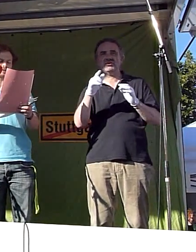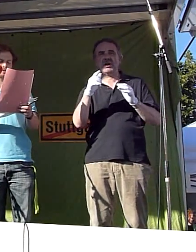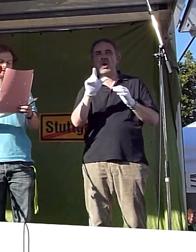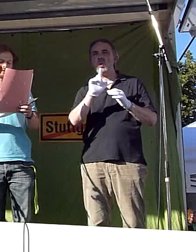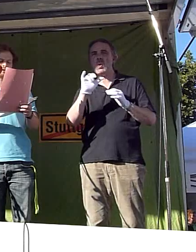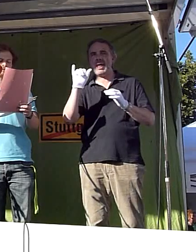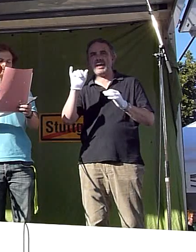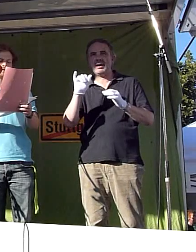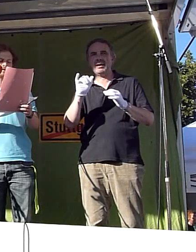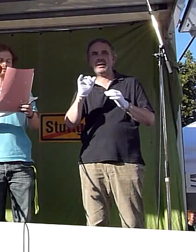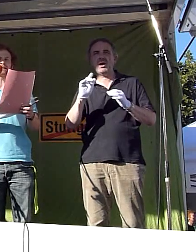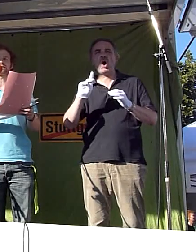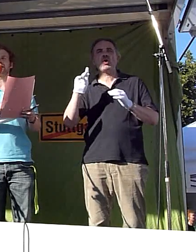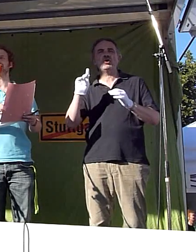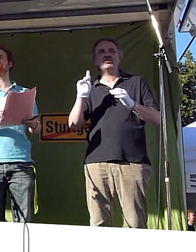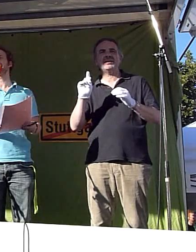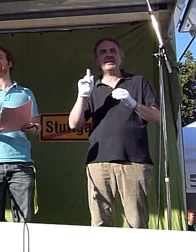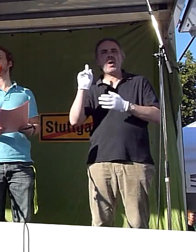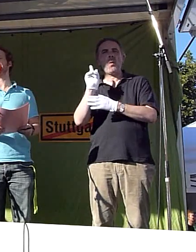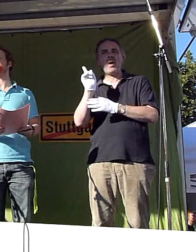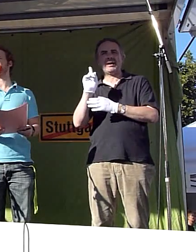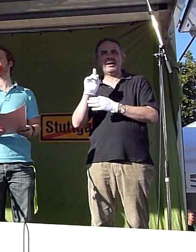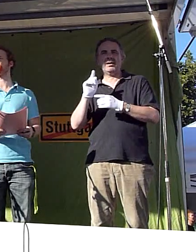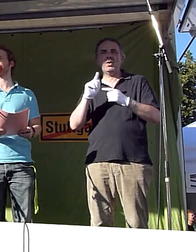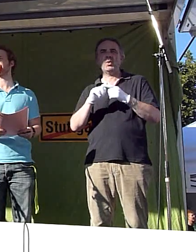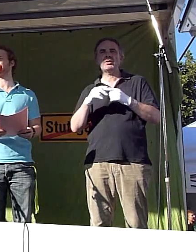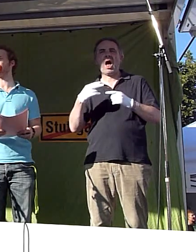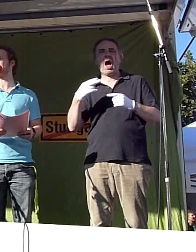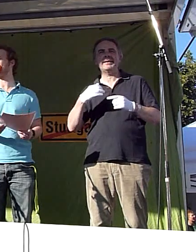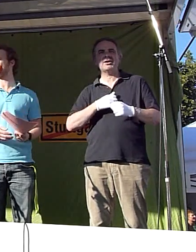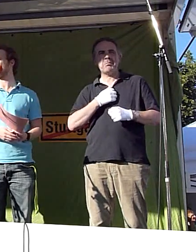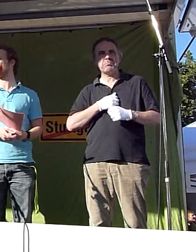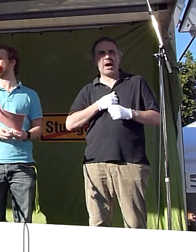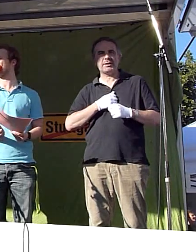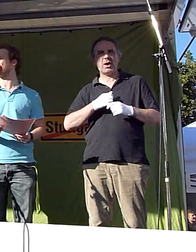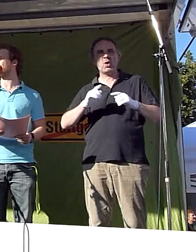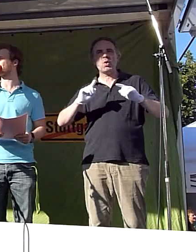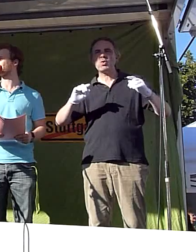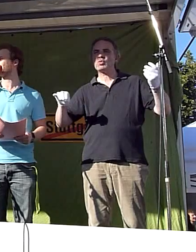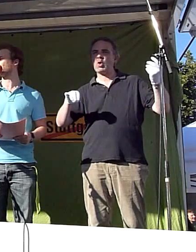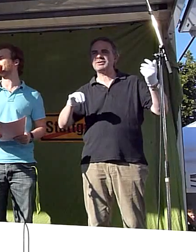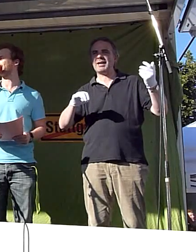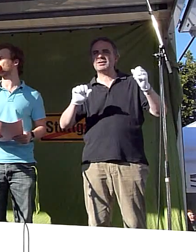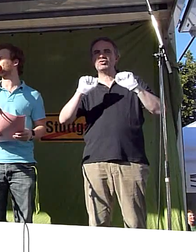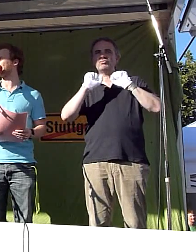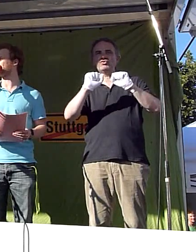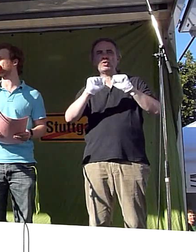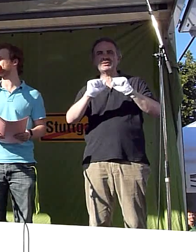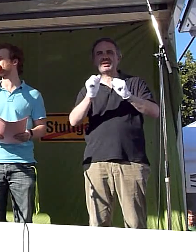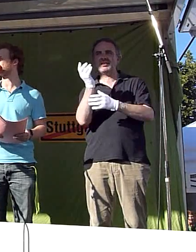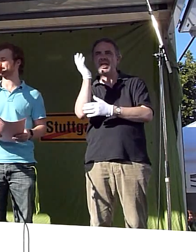im Park Konstantin Becker und Hannes Wader ein Konzept zum Schutz der Bäume geben und des Tages und gegen